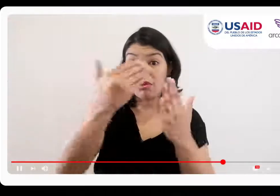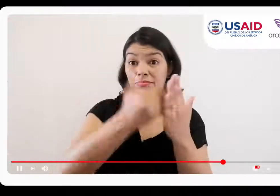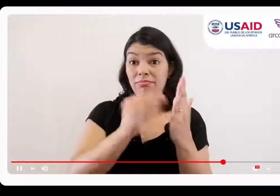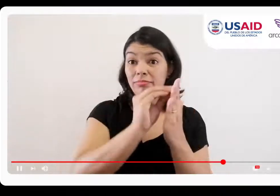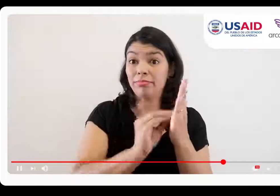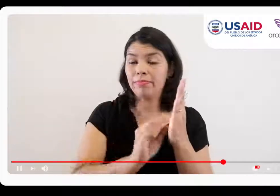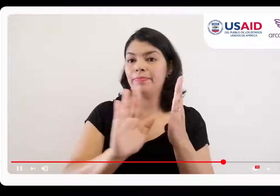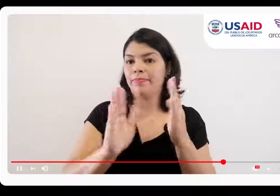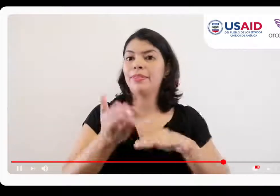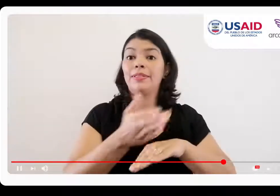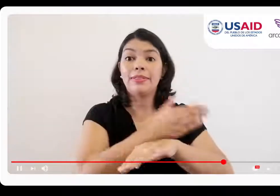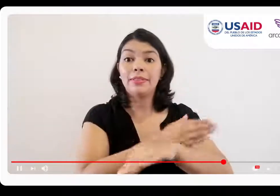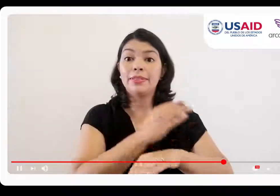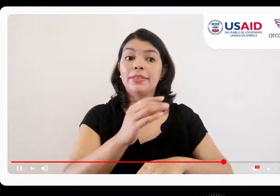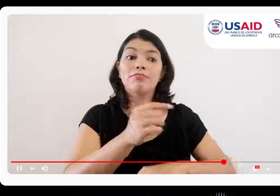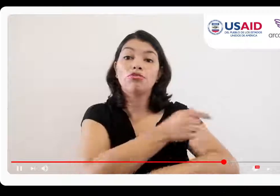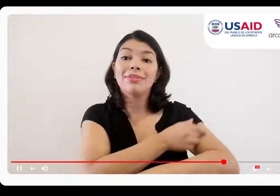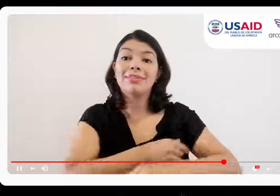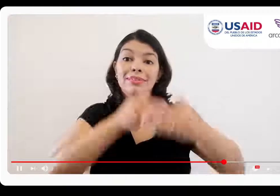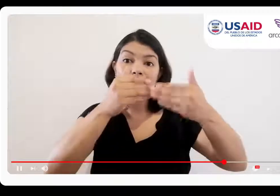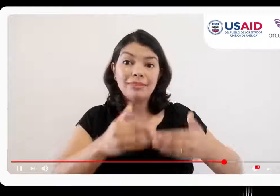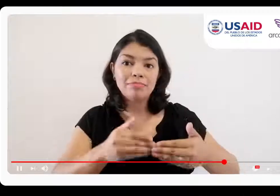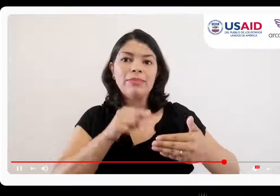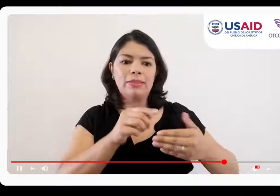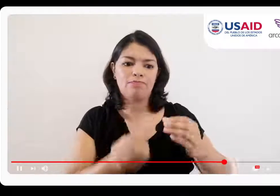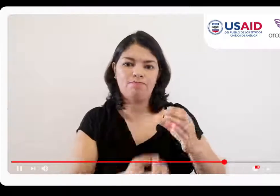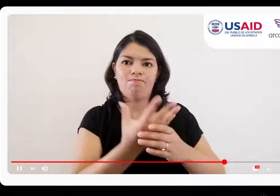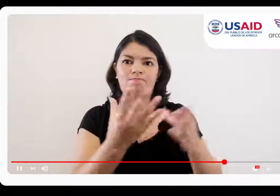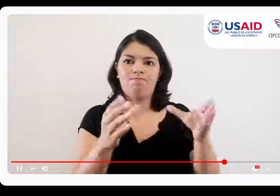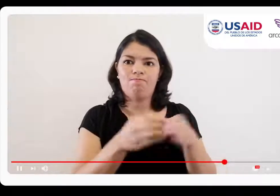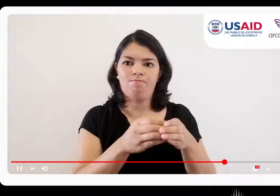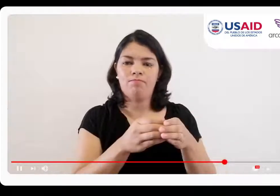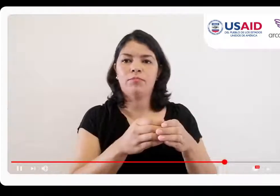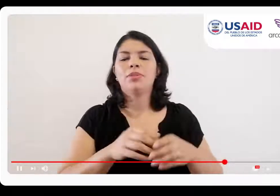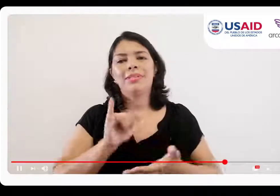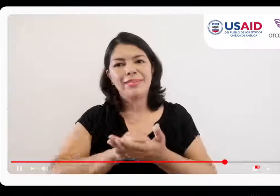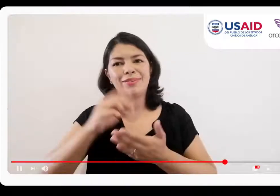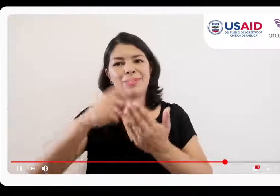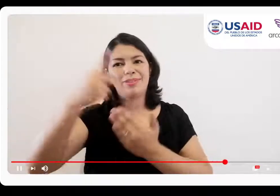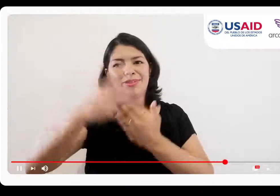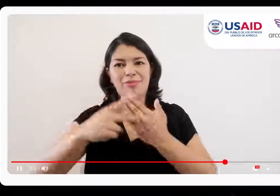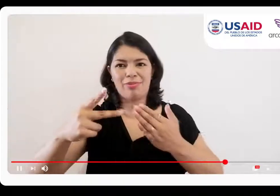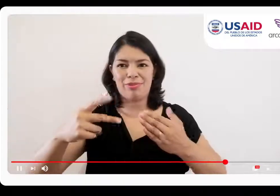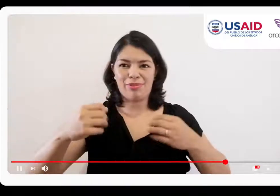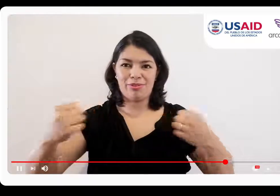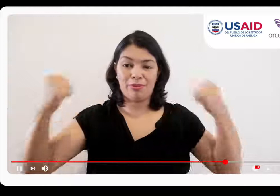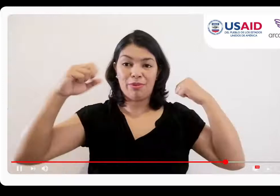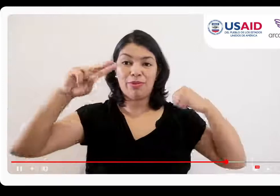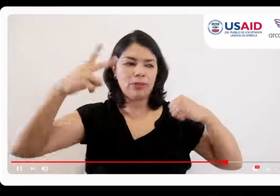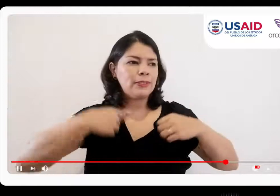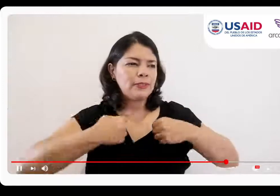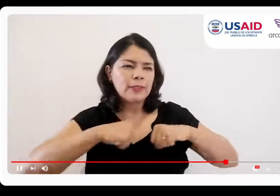es tener un comité de discapacidad. Es por esto que Sport Power 2 ha inclinado sus esfuerzos en busca de que el comité de